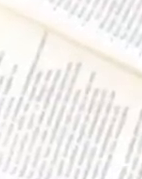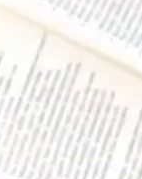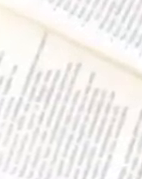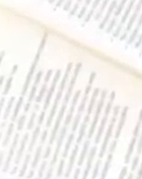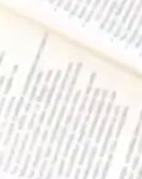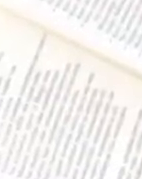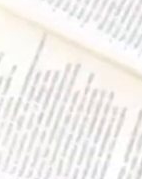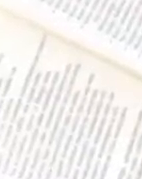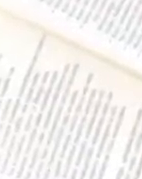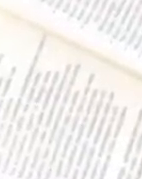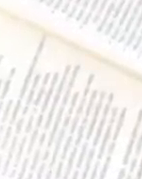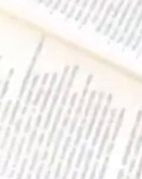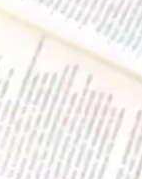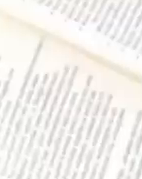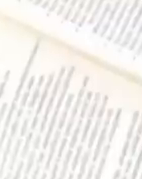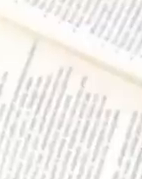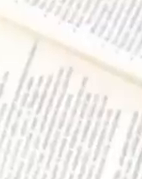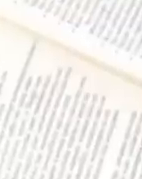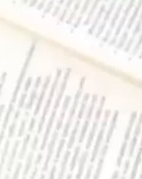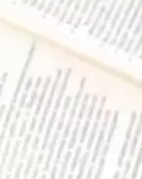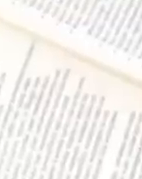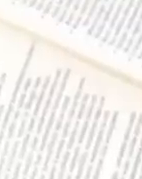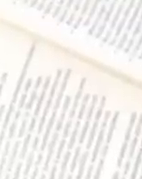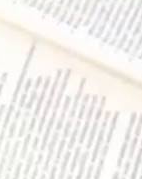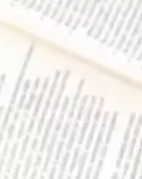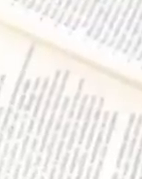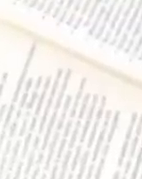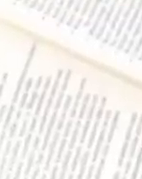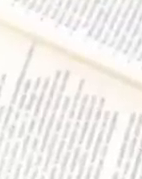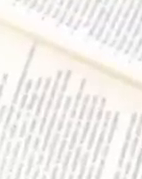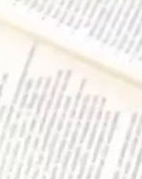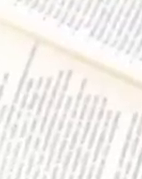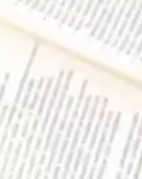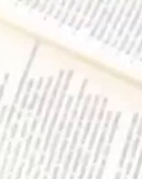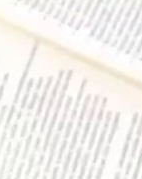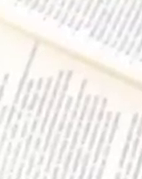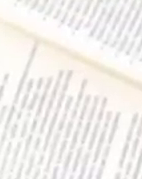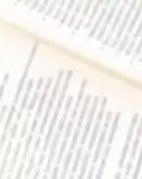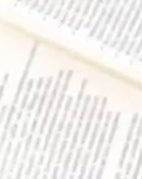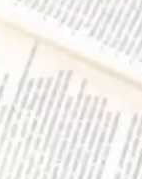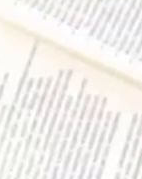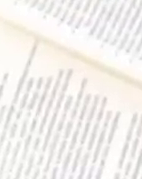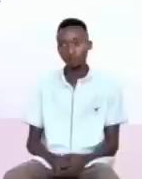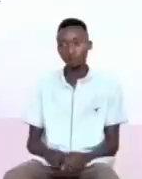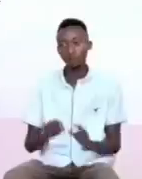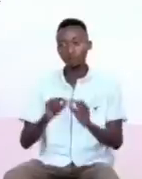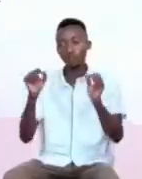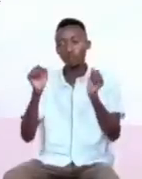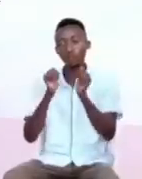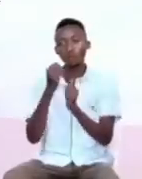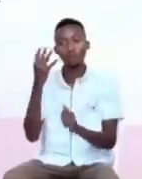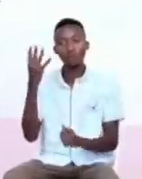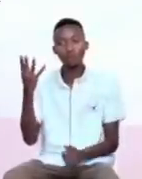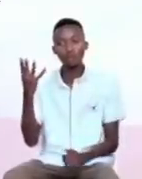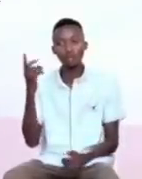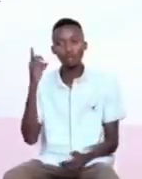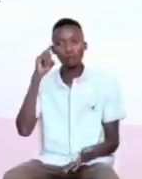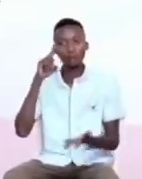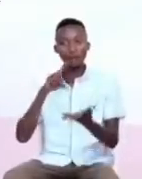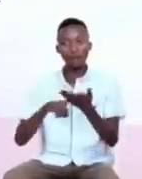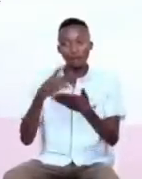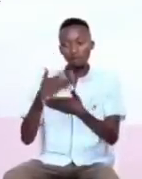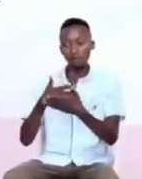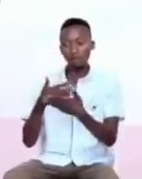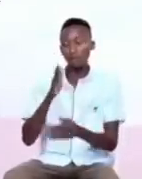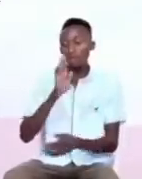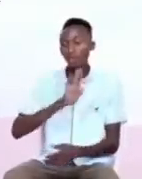aonaye hekima. Na mtu yule apataye ufahamu. Na mtu yule apataye ufahamu. 14. Maana biashara yake ni